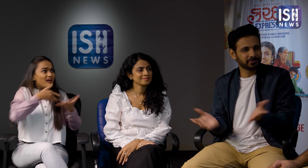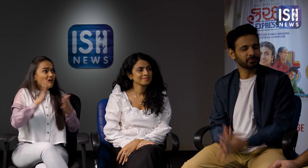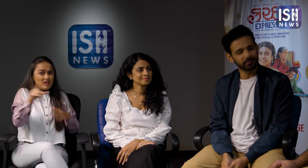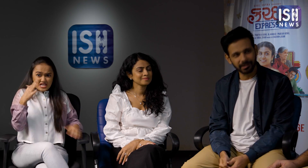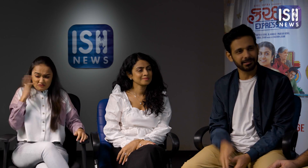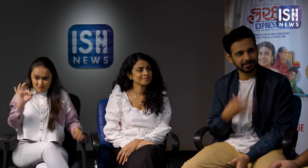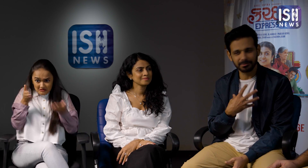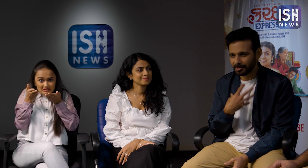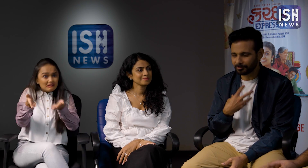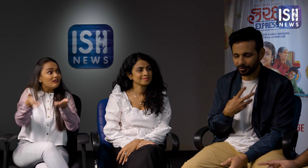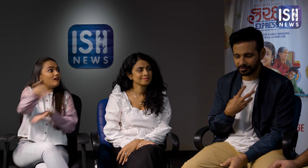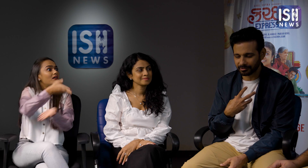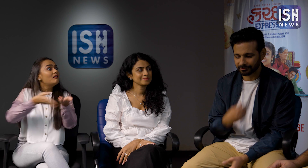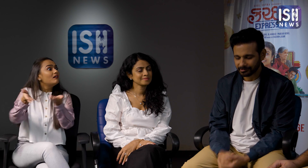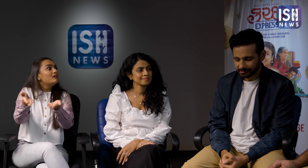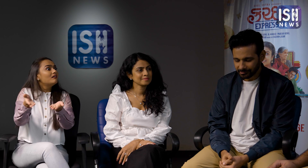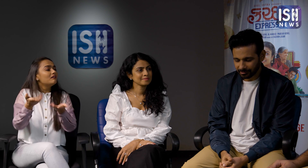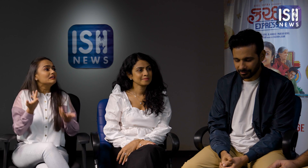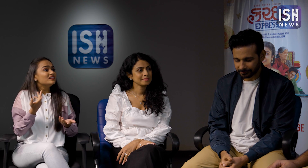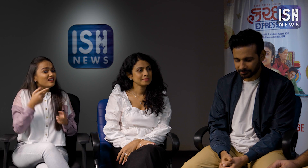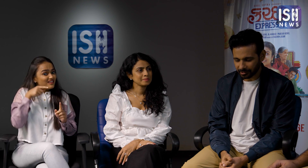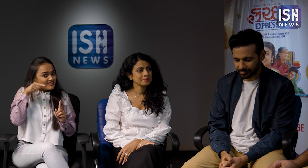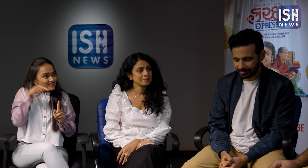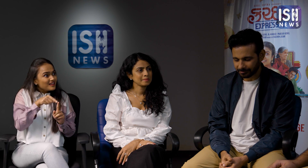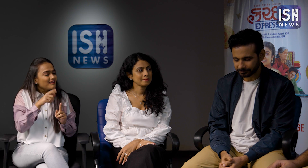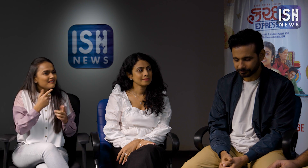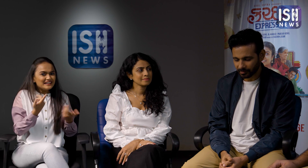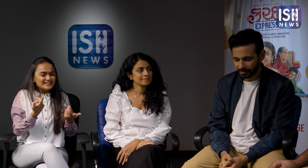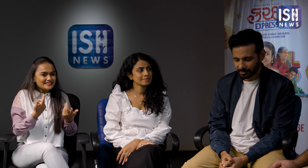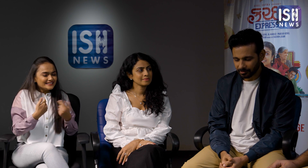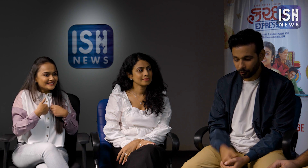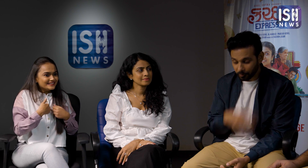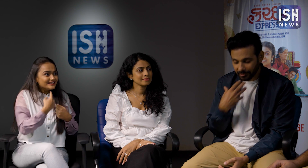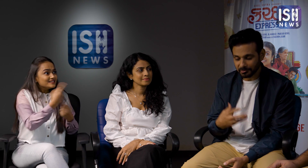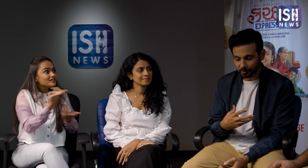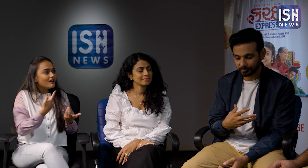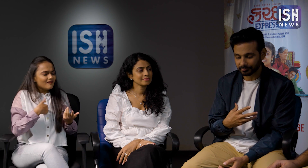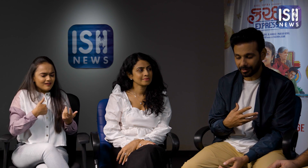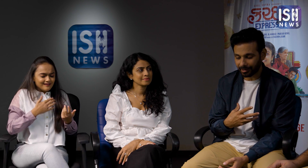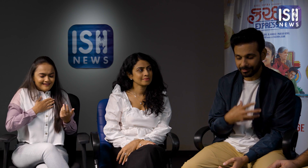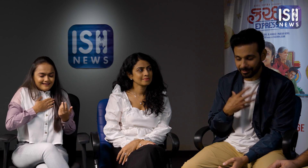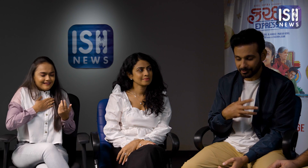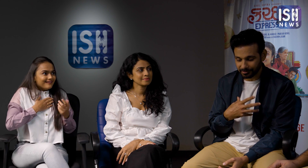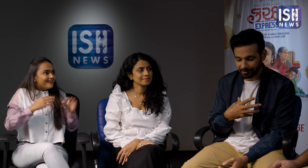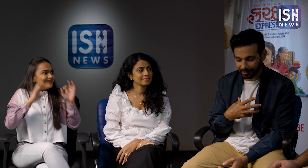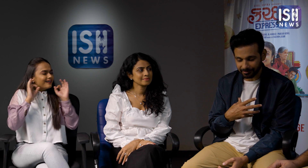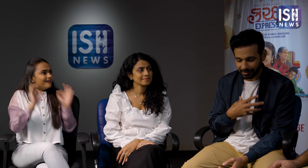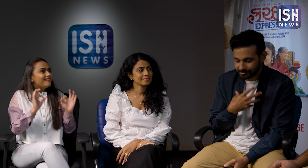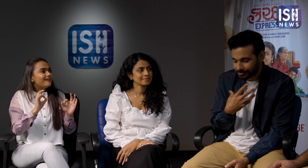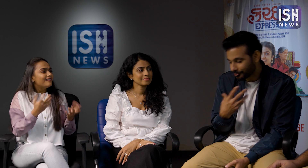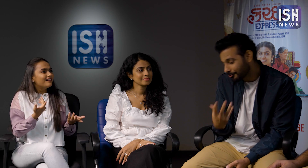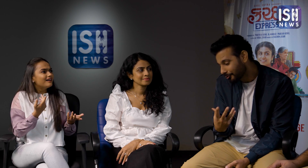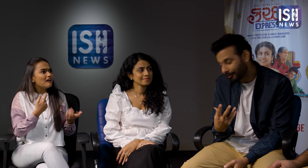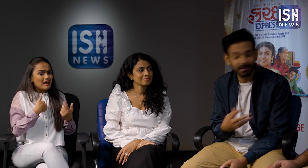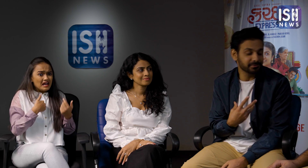तो ये इससे मैं बहुत क्या कहते हैं, overwhelmed हूँ.